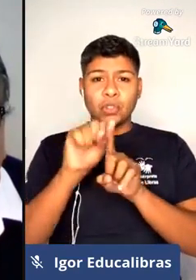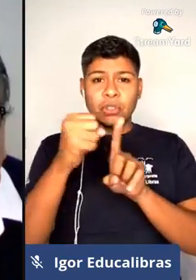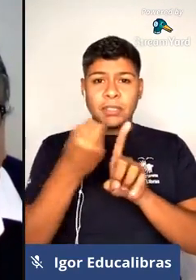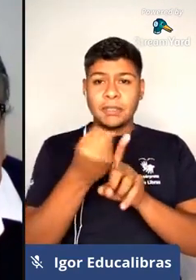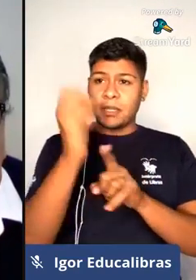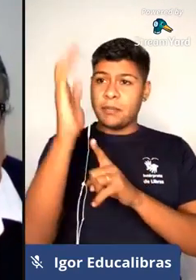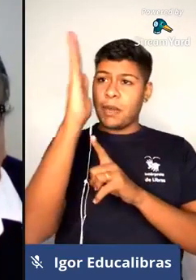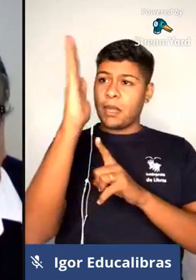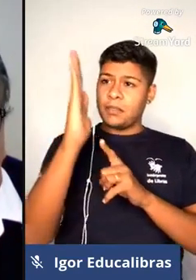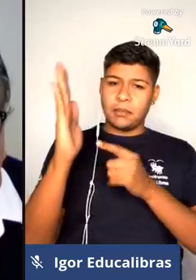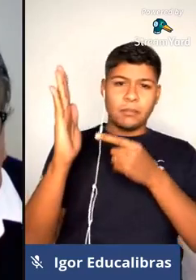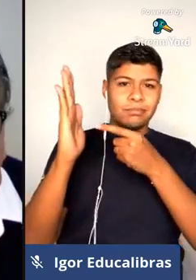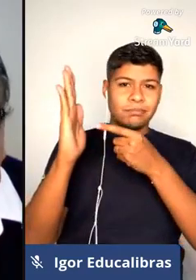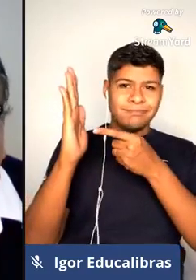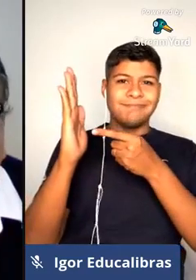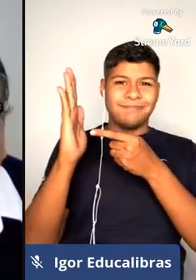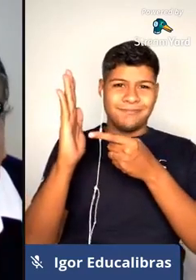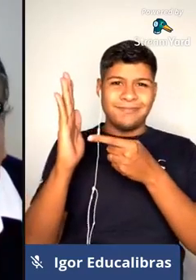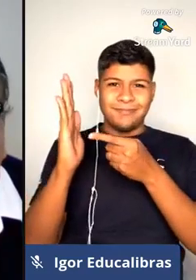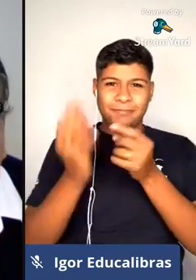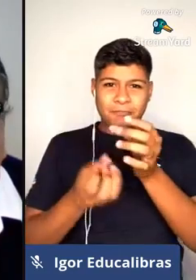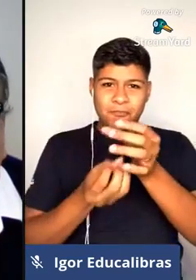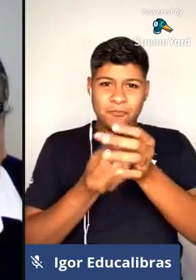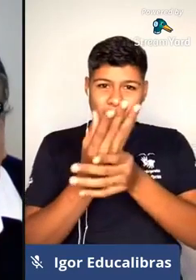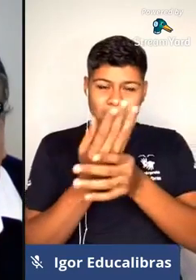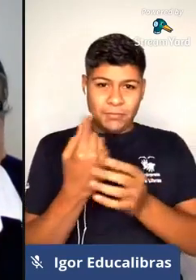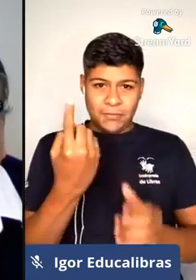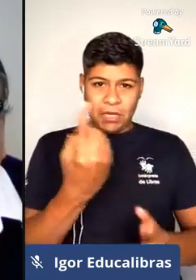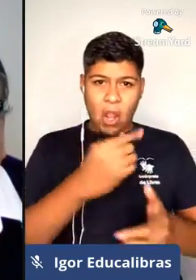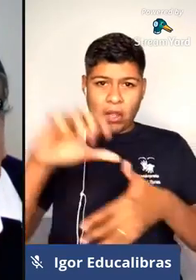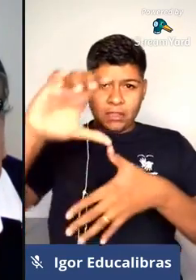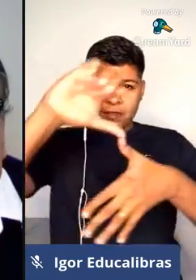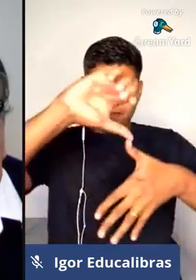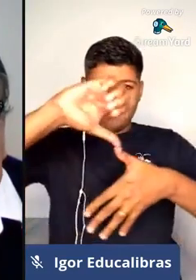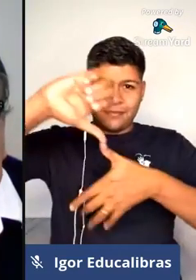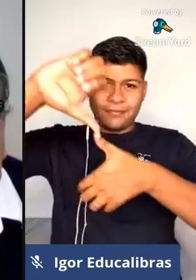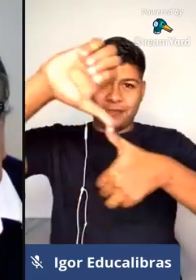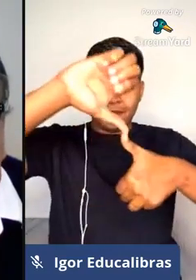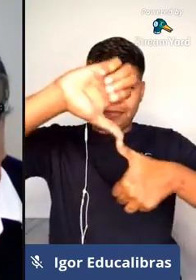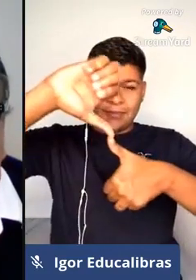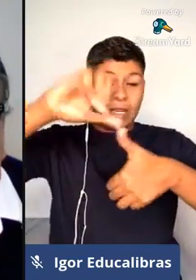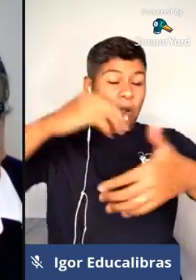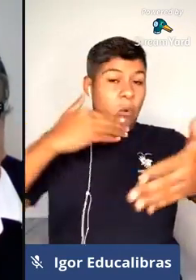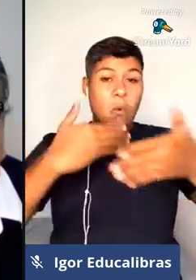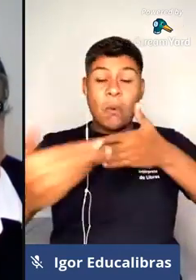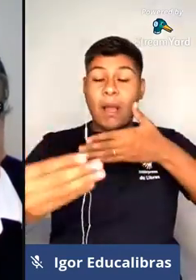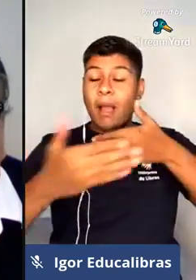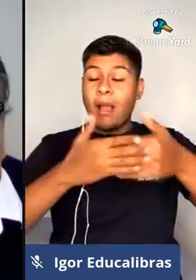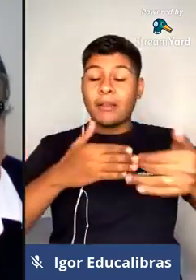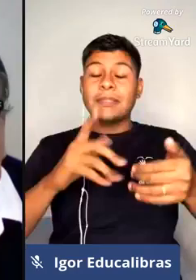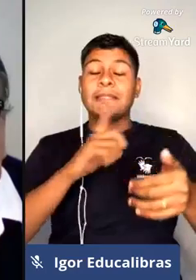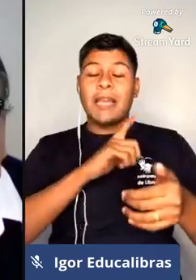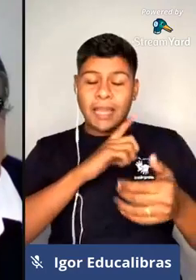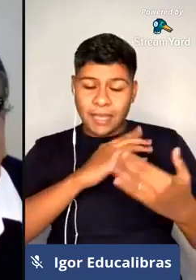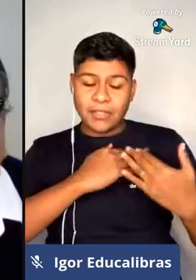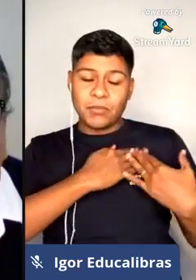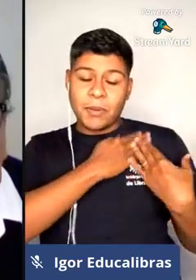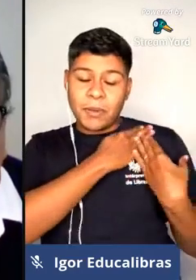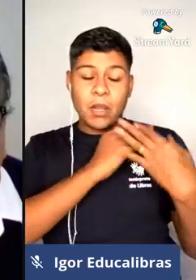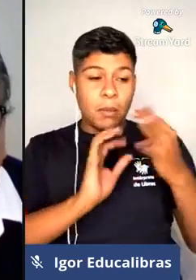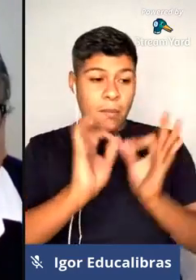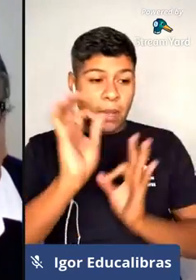brasileira, de origem latina, não tem qualquer responsabilidade em preparar pessoas